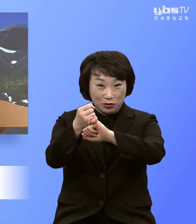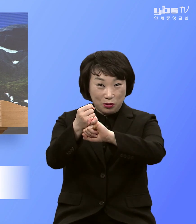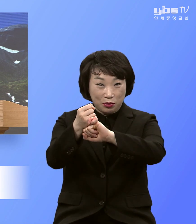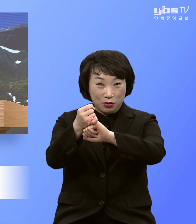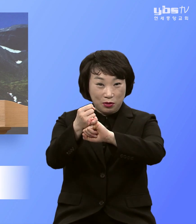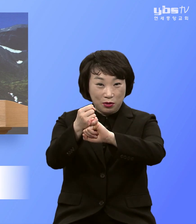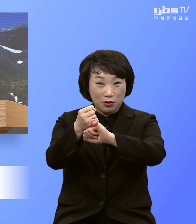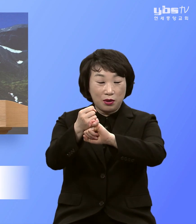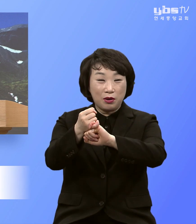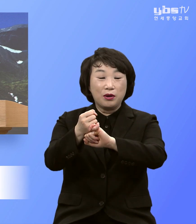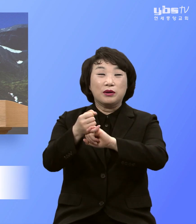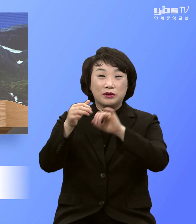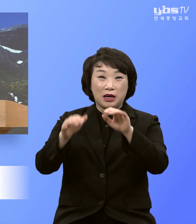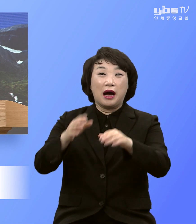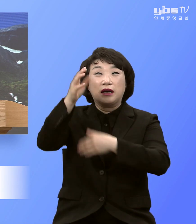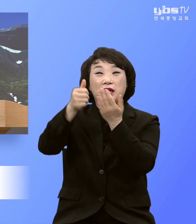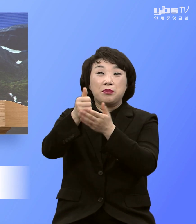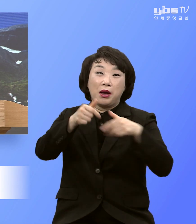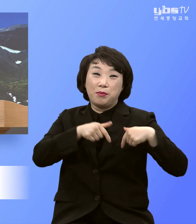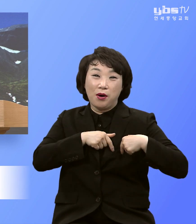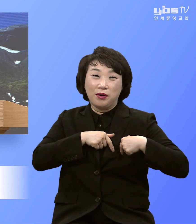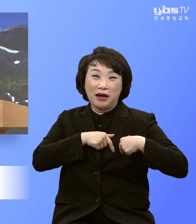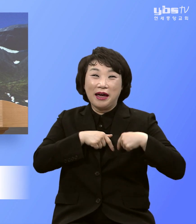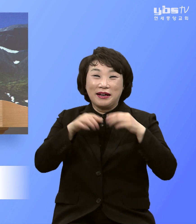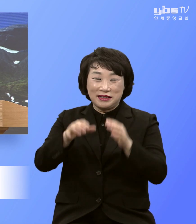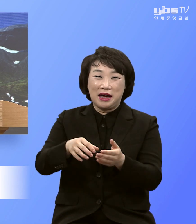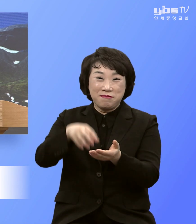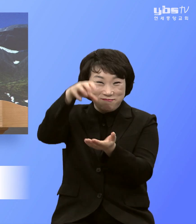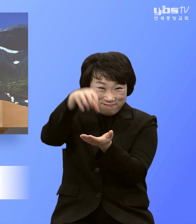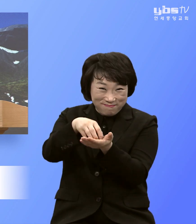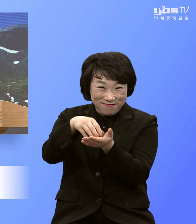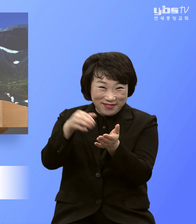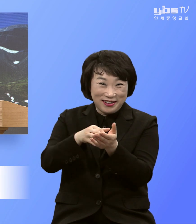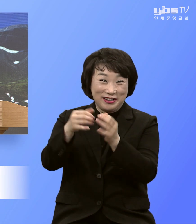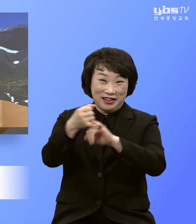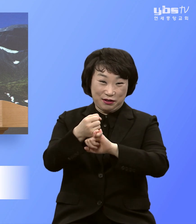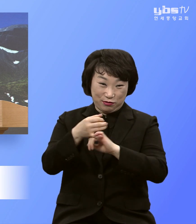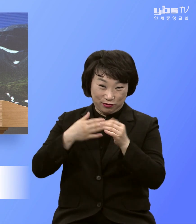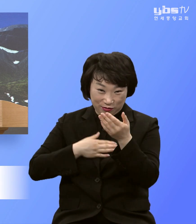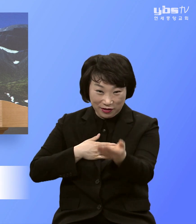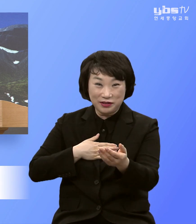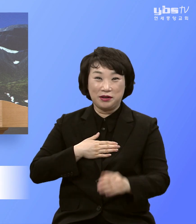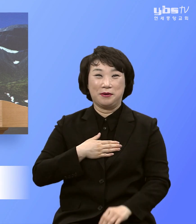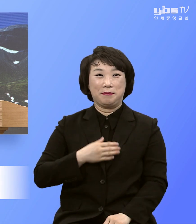약속에 자기 명예의 도장을 딱 찍어서 약속하셨어요.